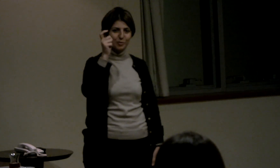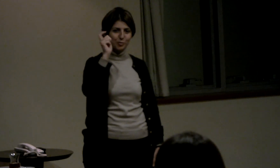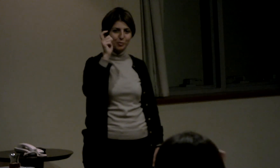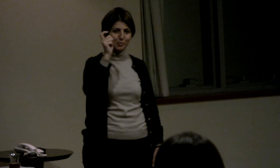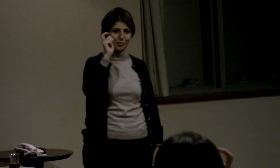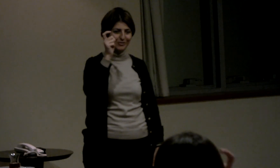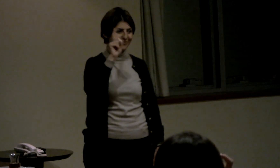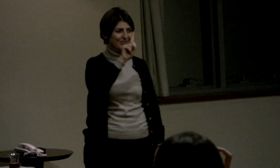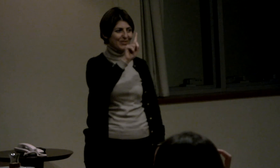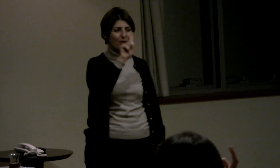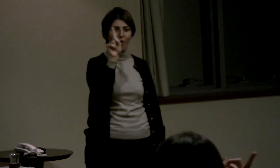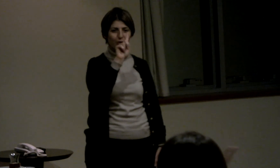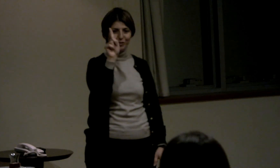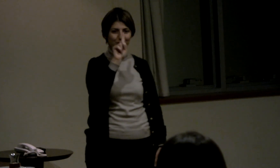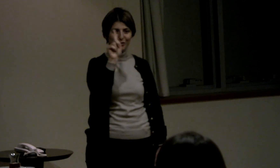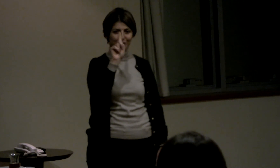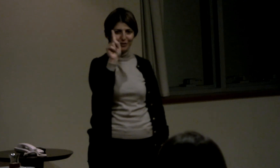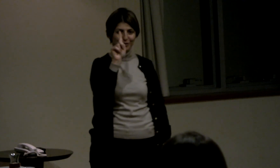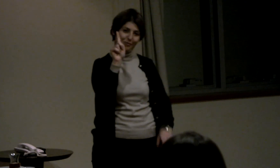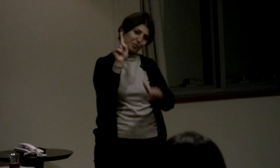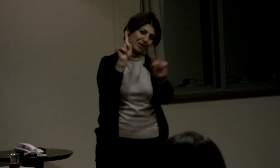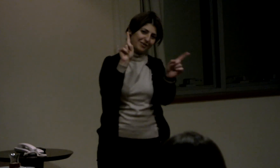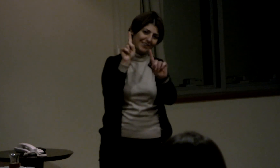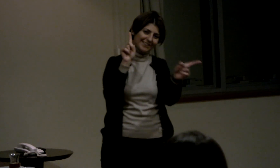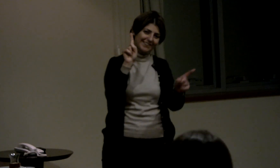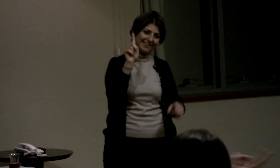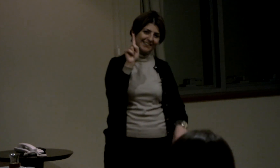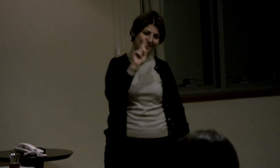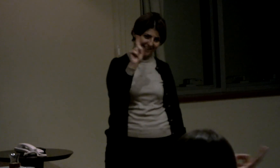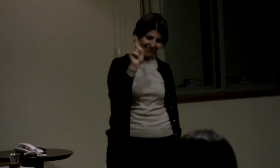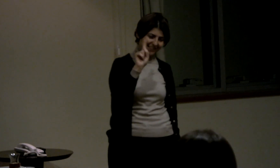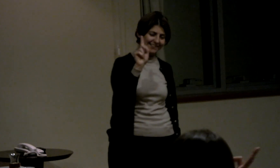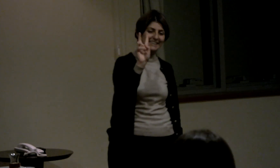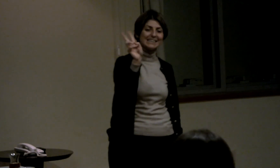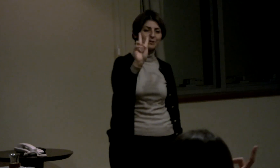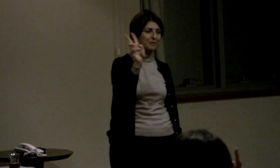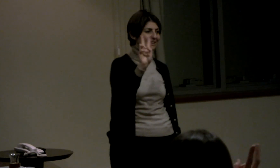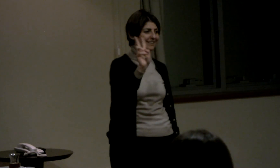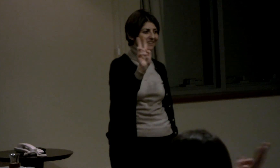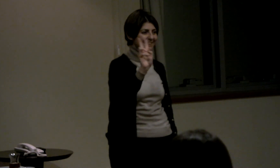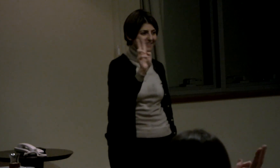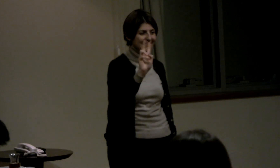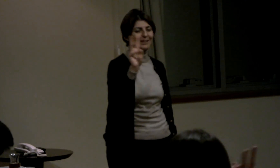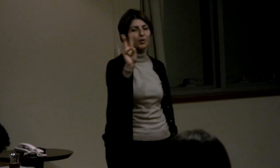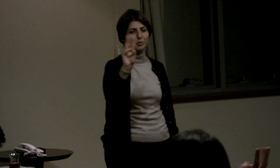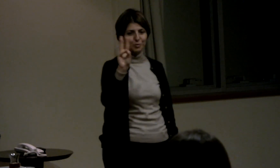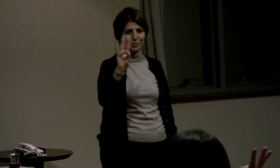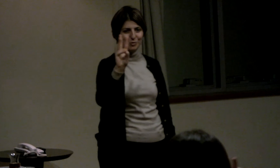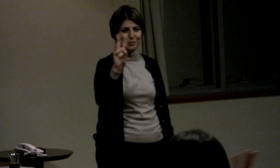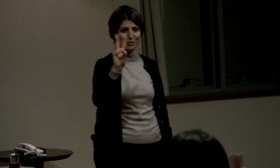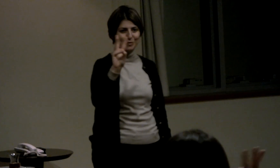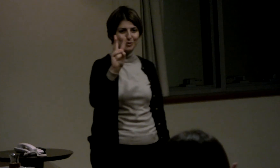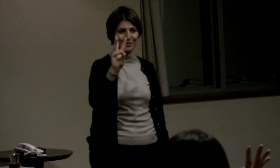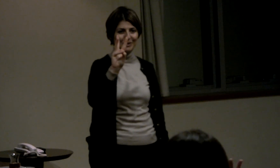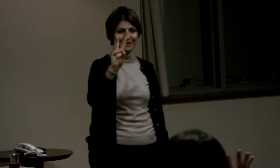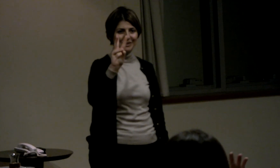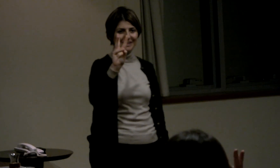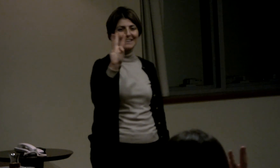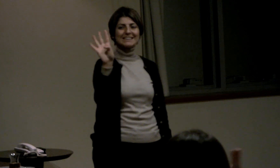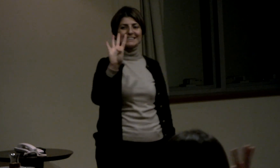9, 10. Bu tarafa. Evet. 20, 30,